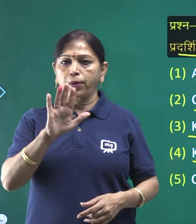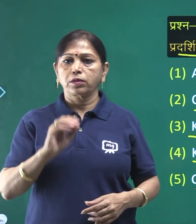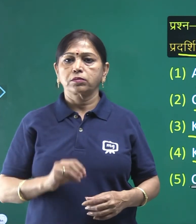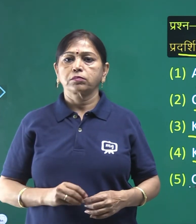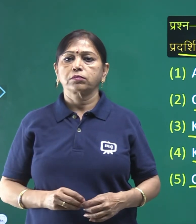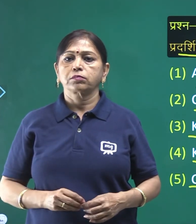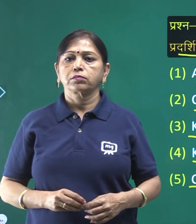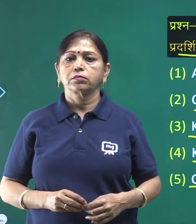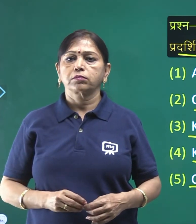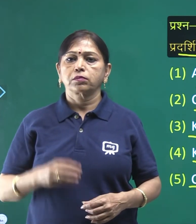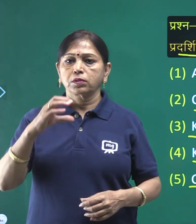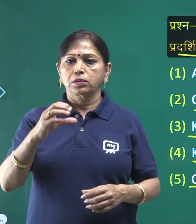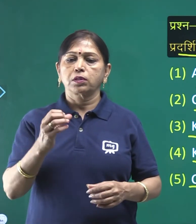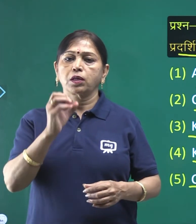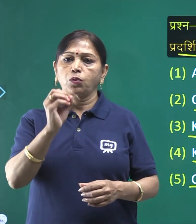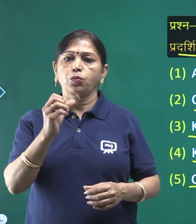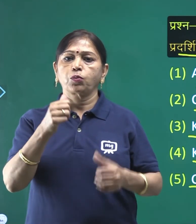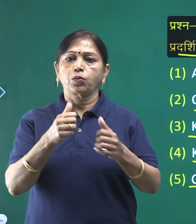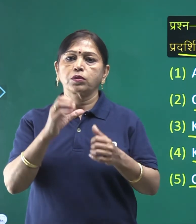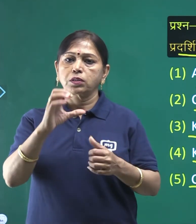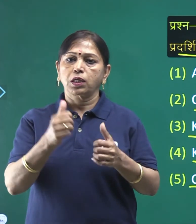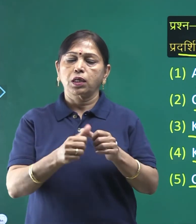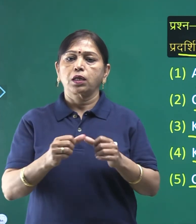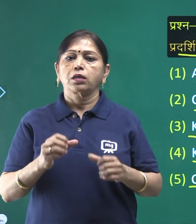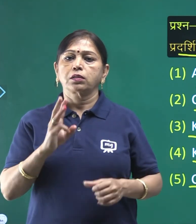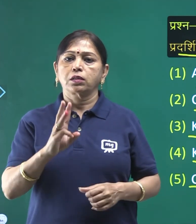5, CaCO3।